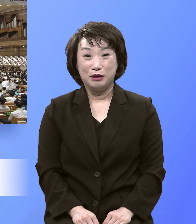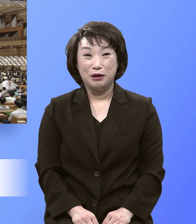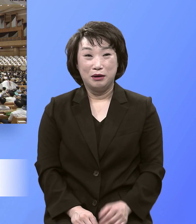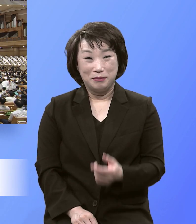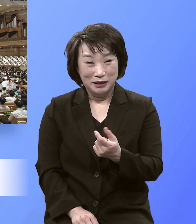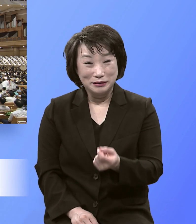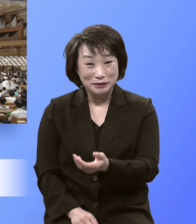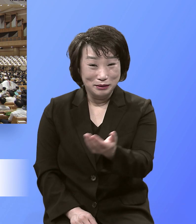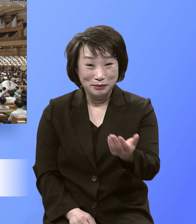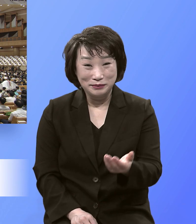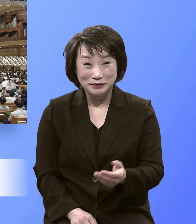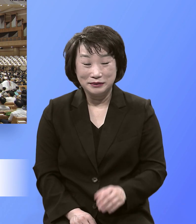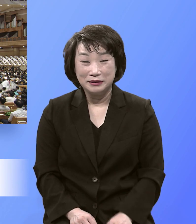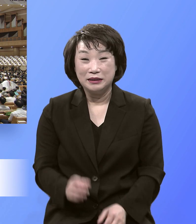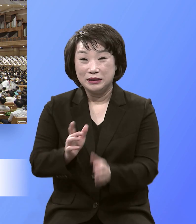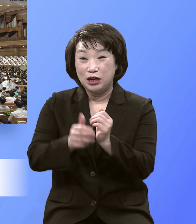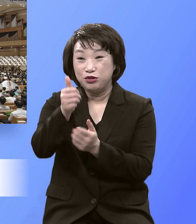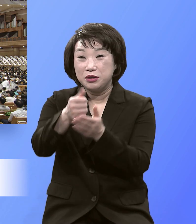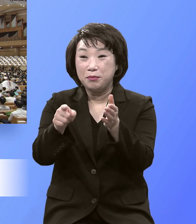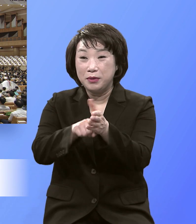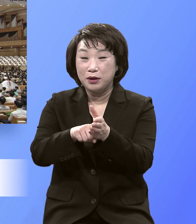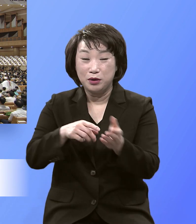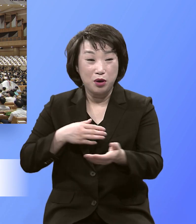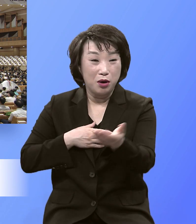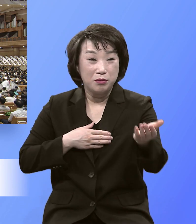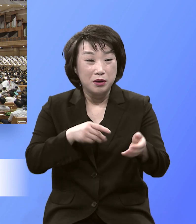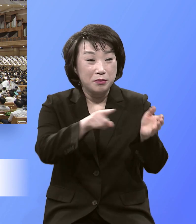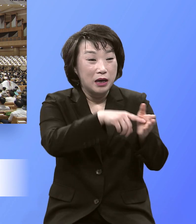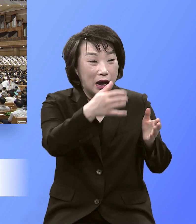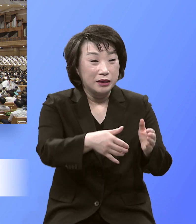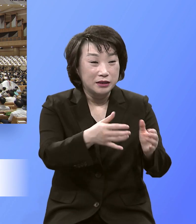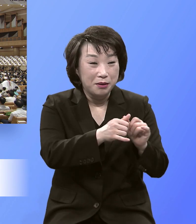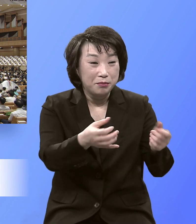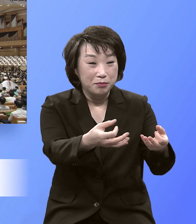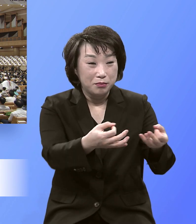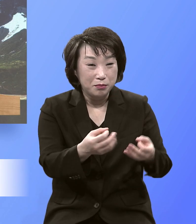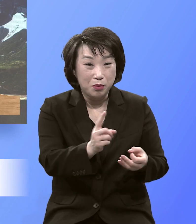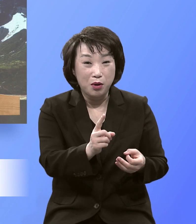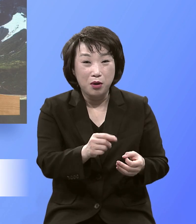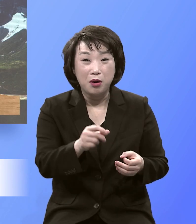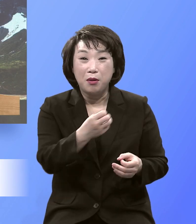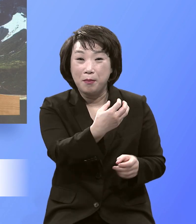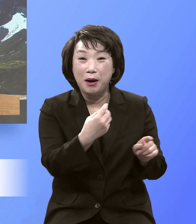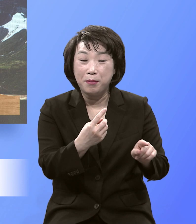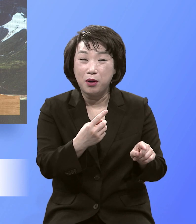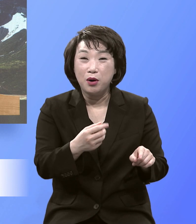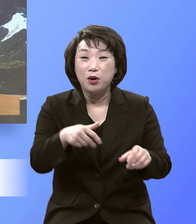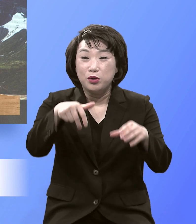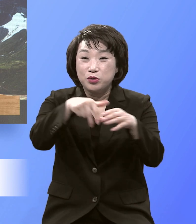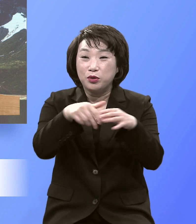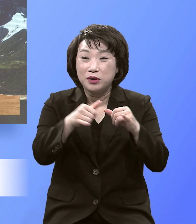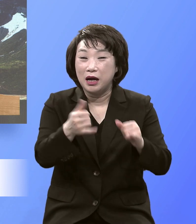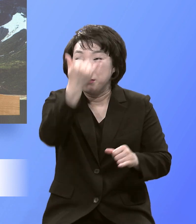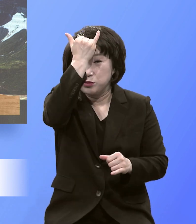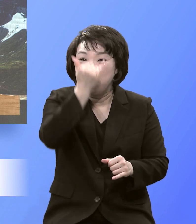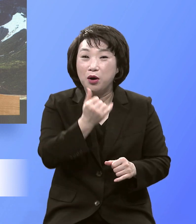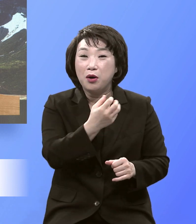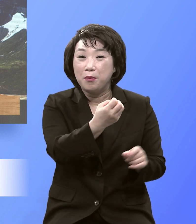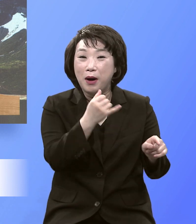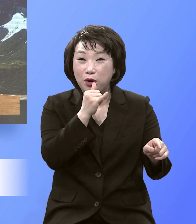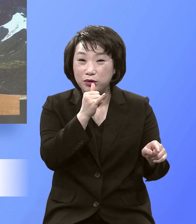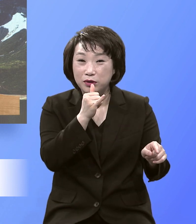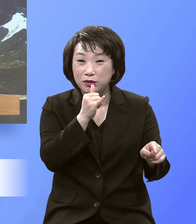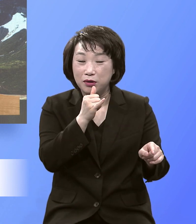예, 예수 믿기 때문에 세상 사람들은 뭐라고 합니까? 종교인의 도덕적 잣대로